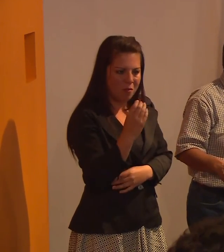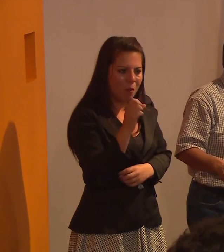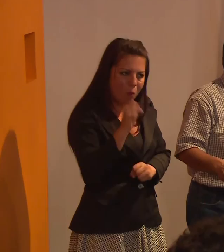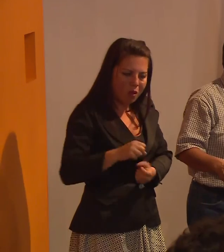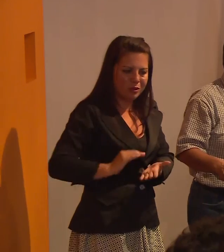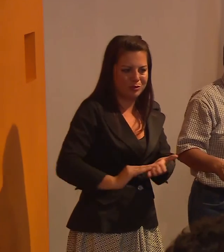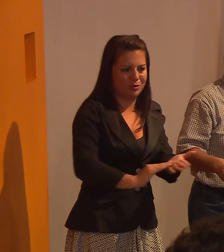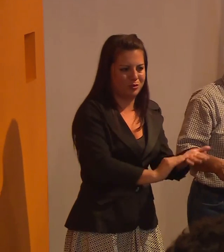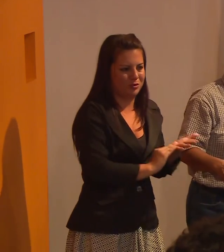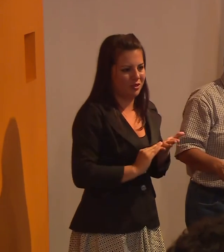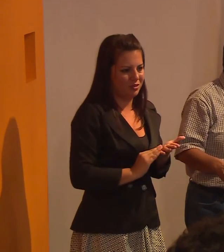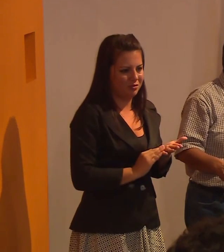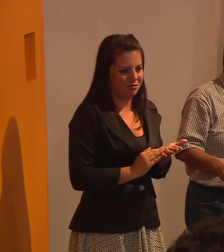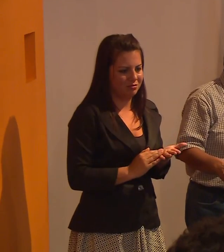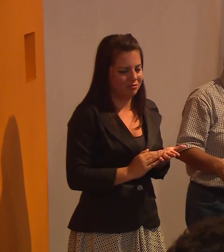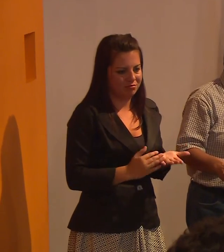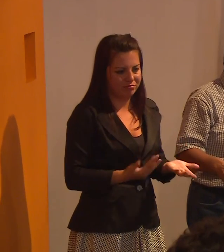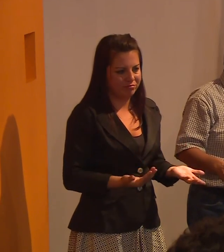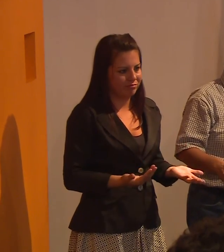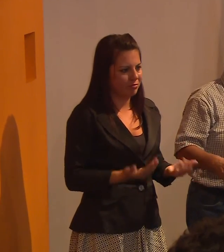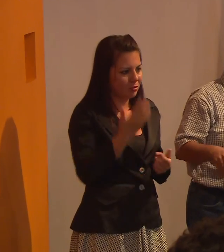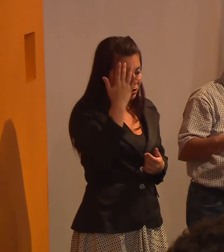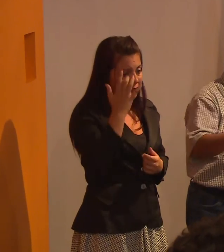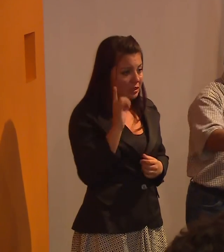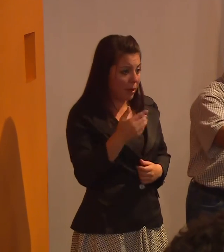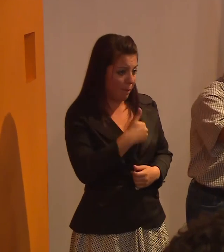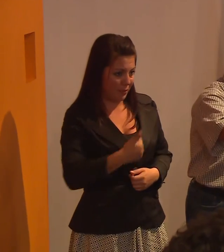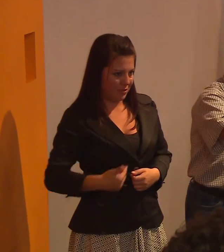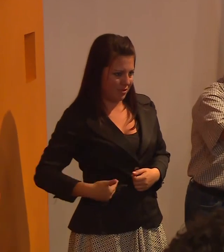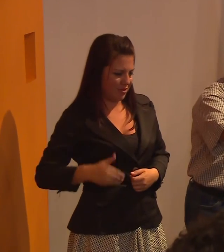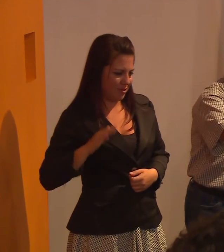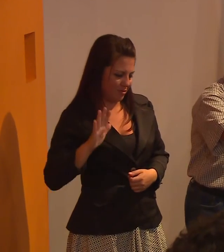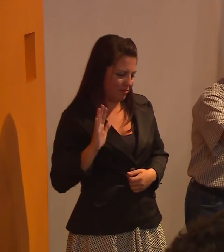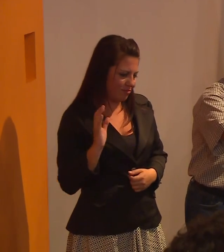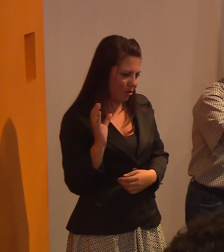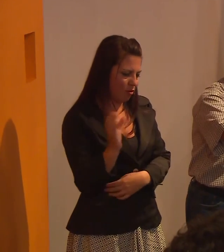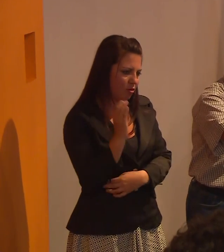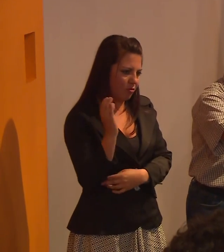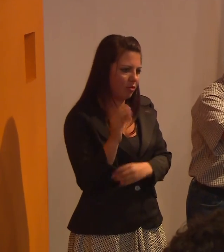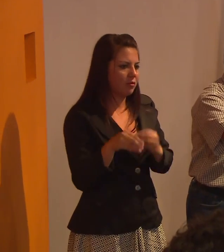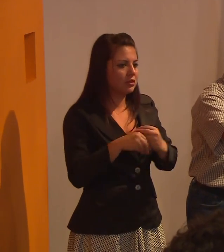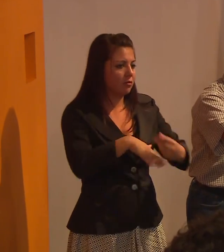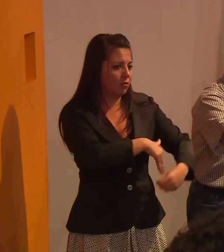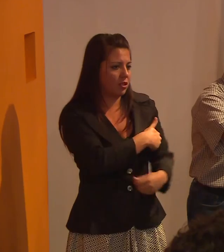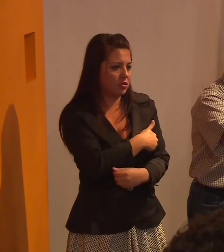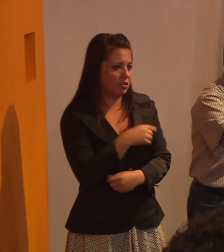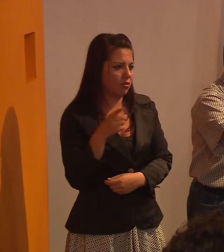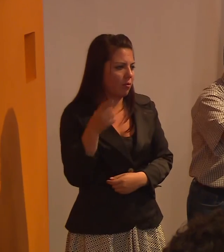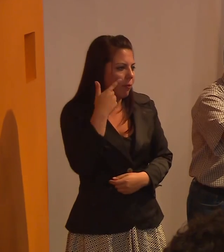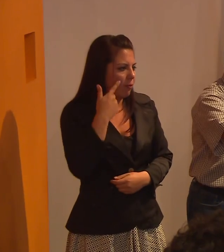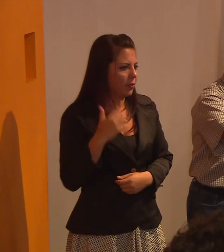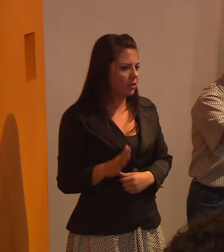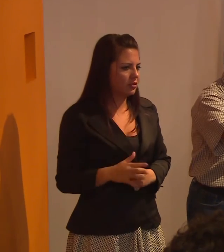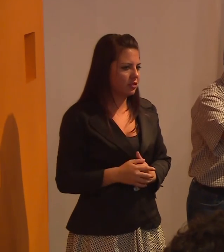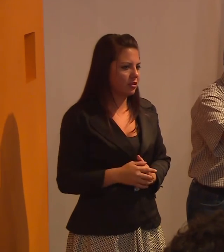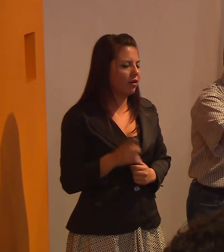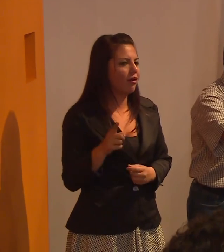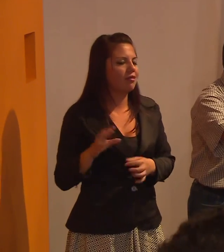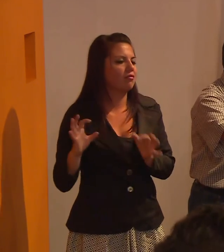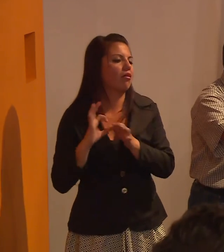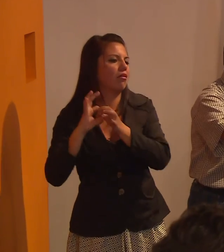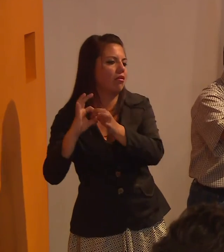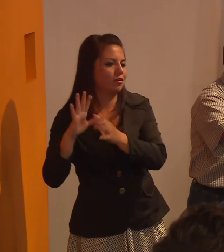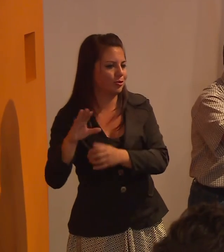cabalmente, porque sencillamente la Presidencia de la República, el Ministerio, actúan como anuenses del Banco Mundial y del